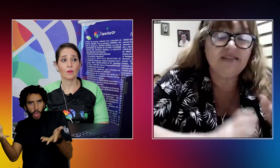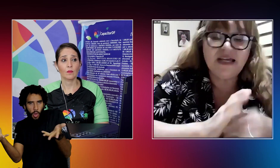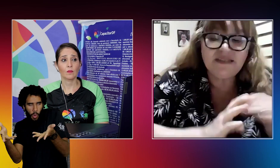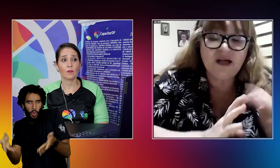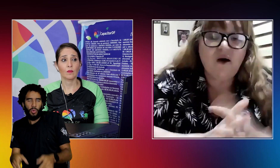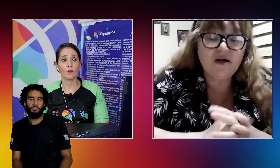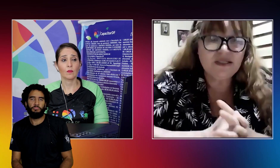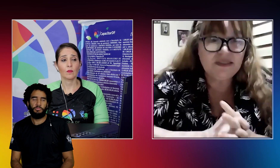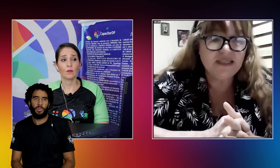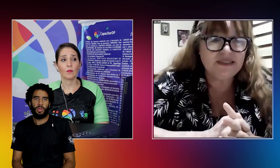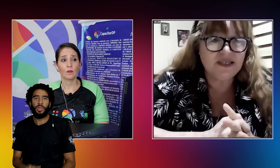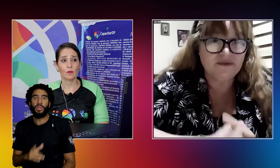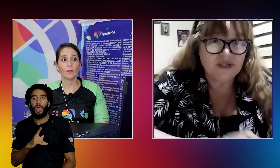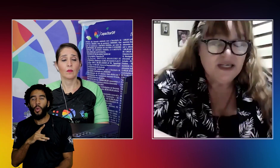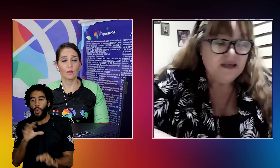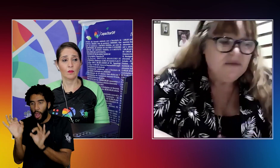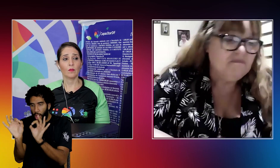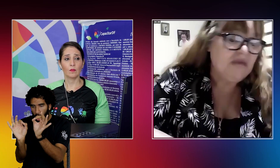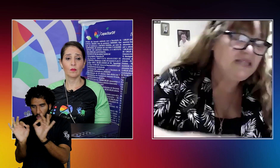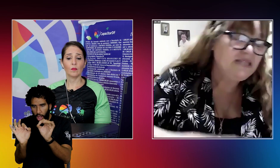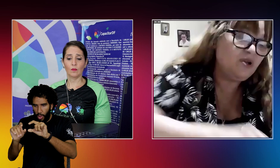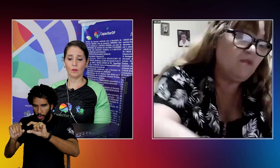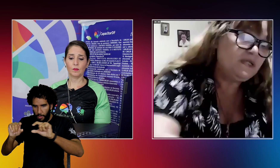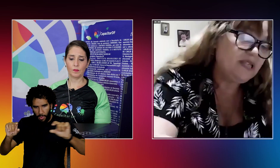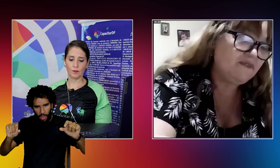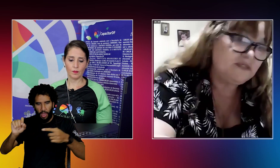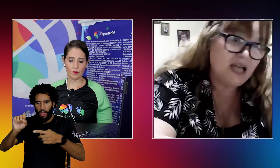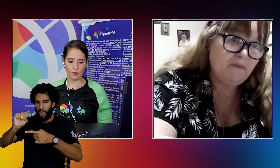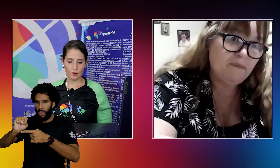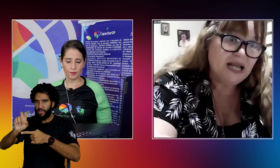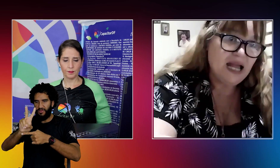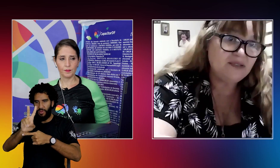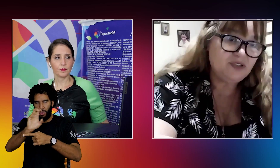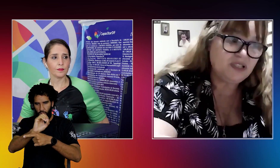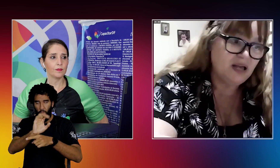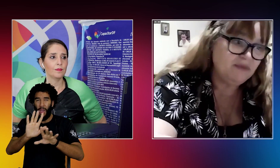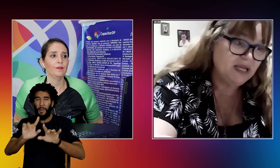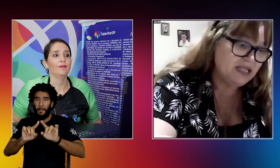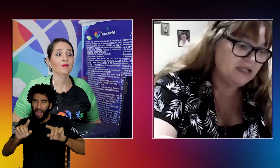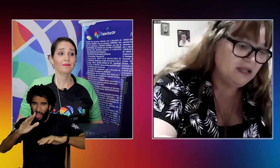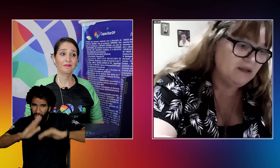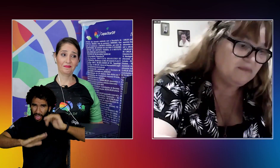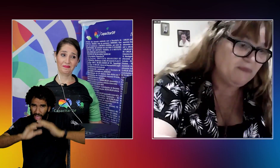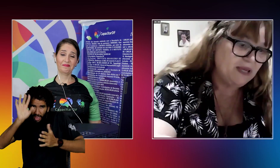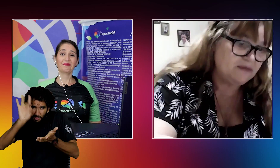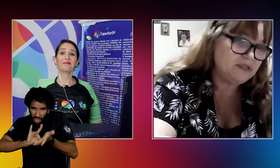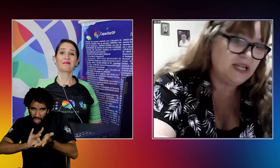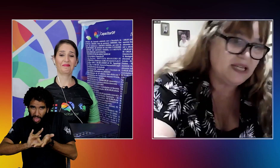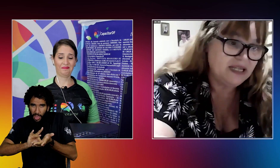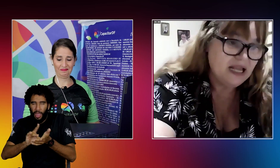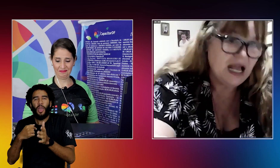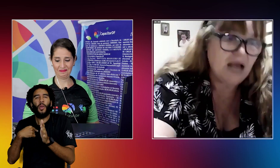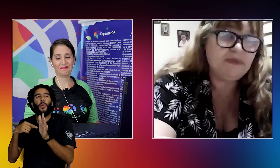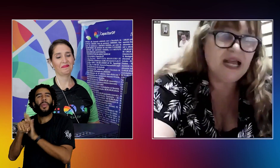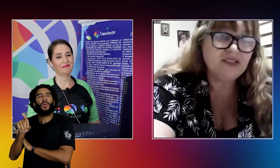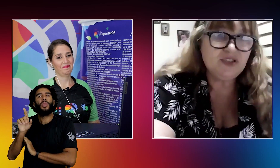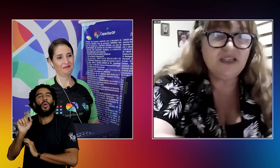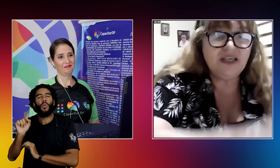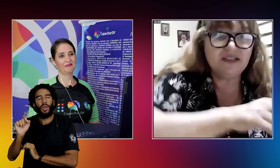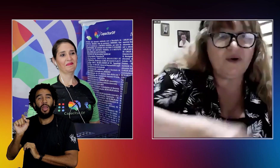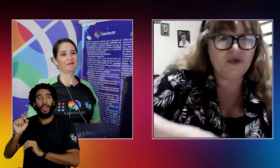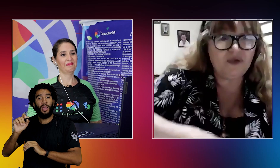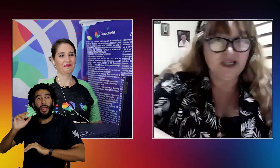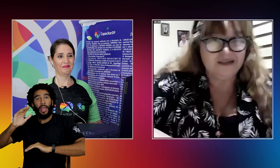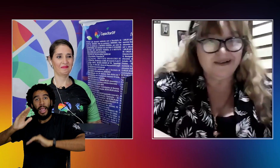tem essa organização. Mas o que eu observo na prática, a minha pergunta é a prática e